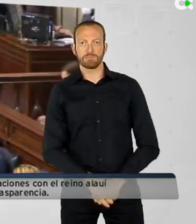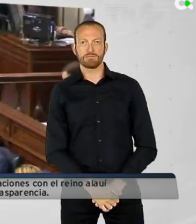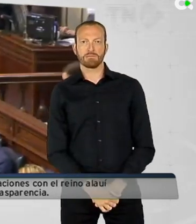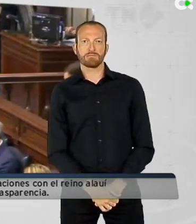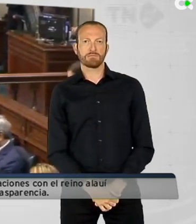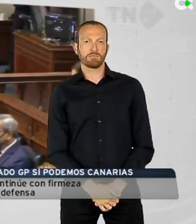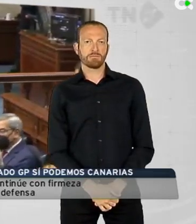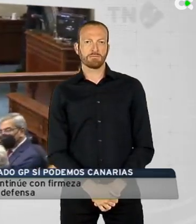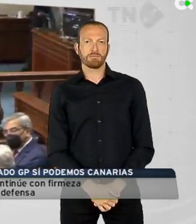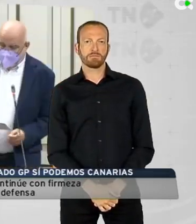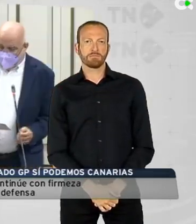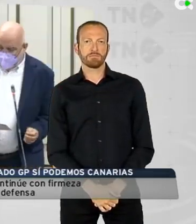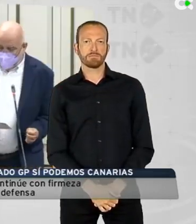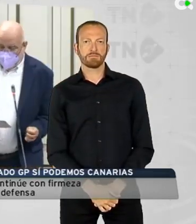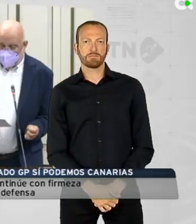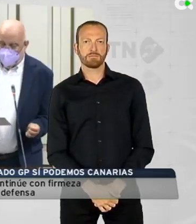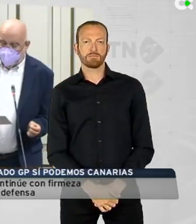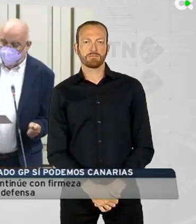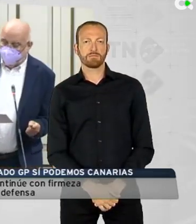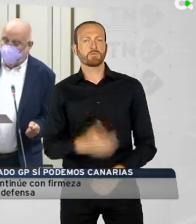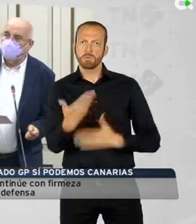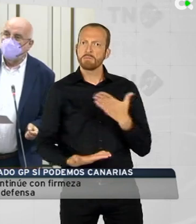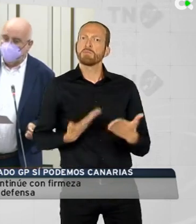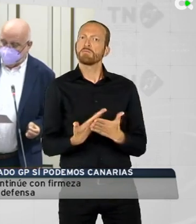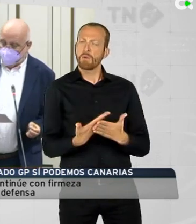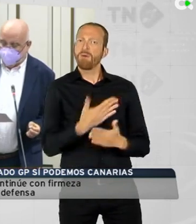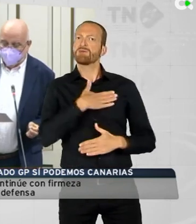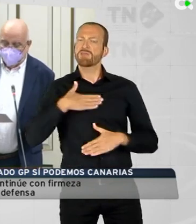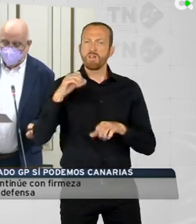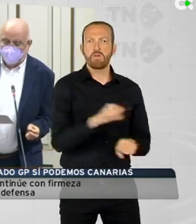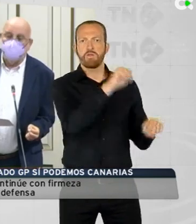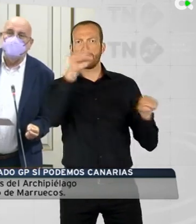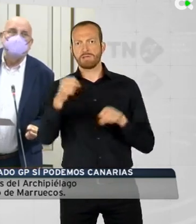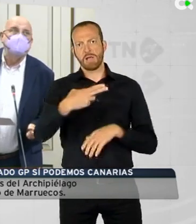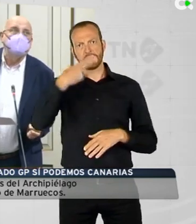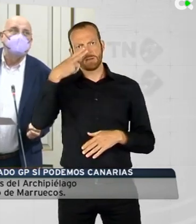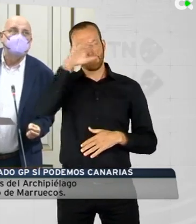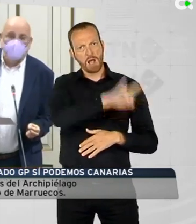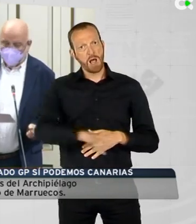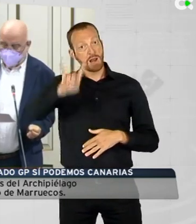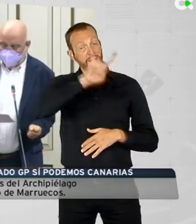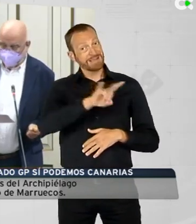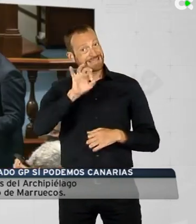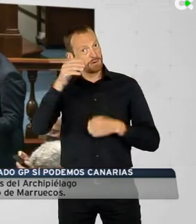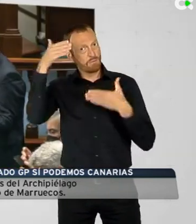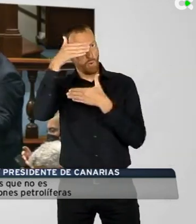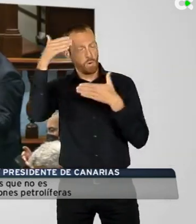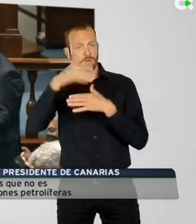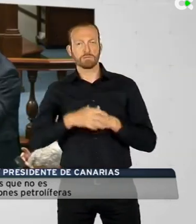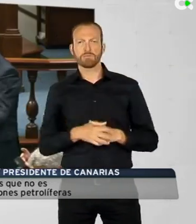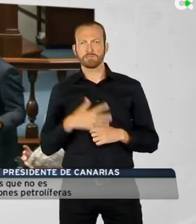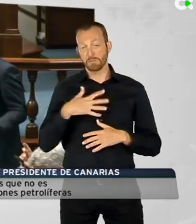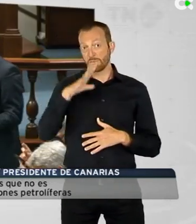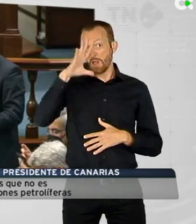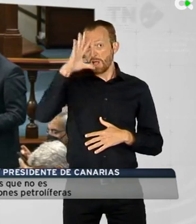Muchas gracias, señora Fierro. Le pedimos que continúe con firmeza en la defensa de los intereses del archipiélago ante el Reino de Marruecos. Creemos